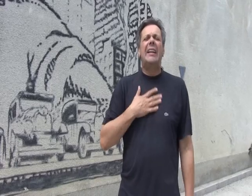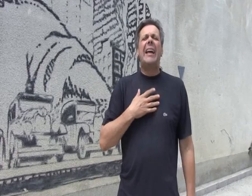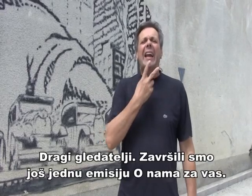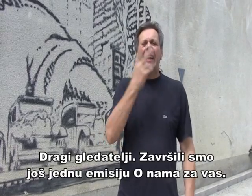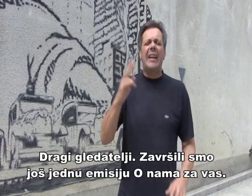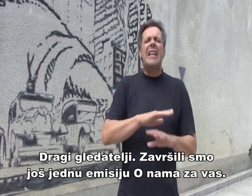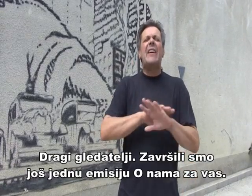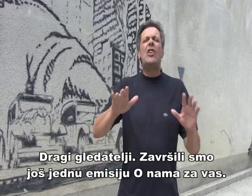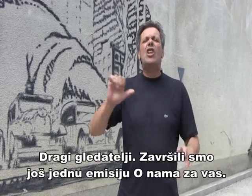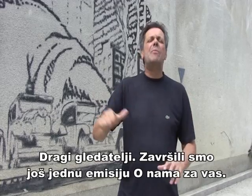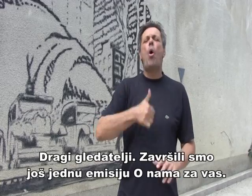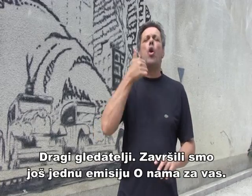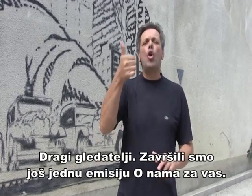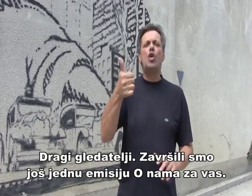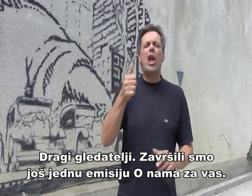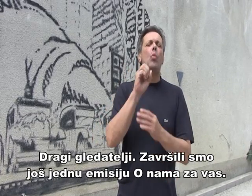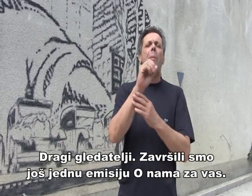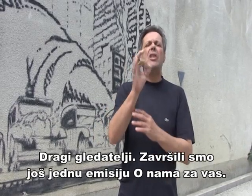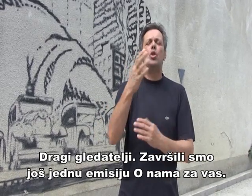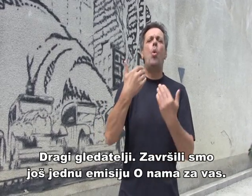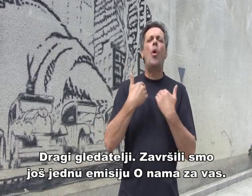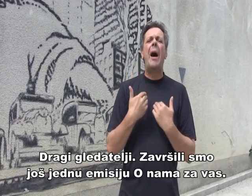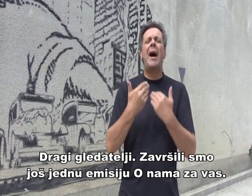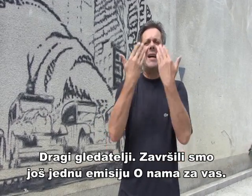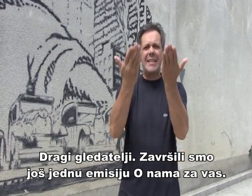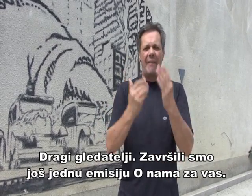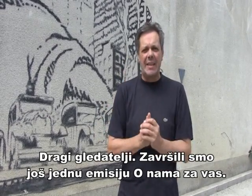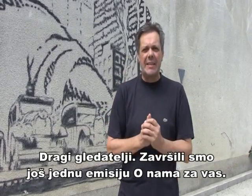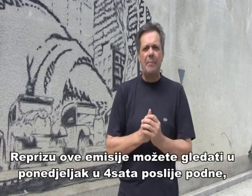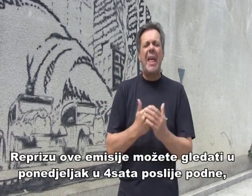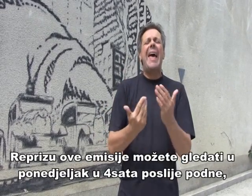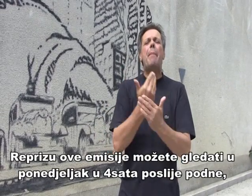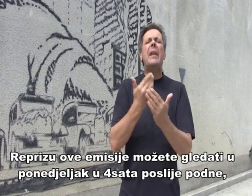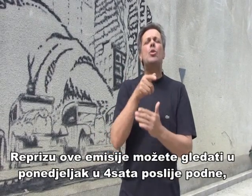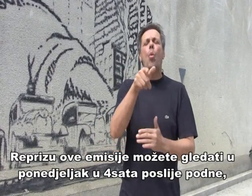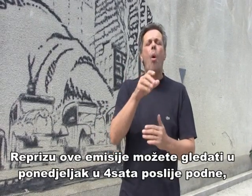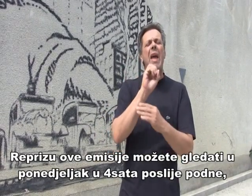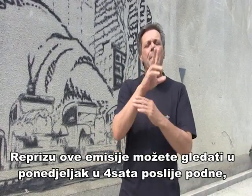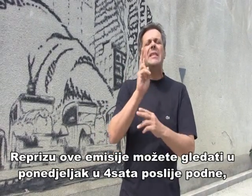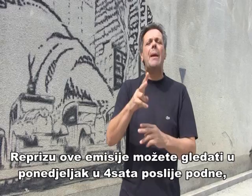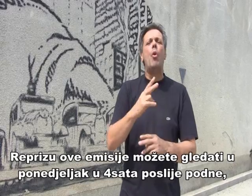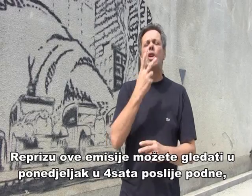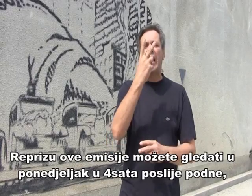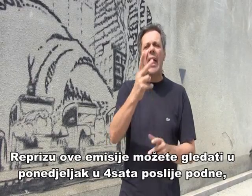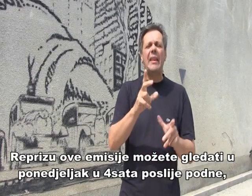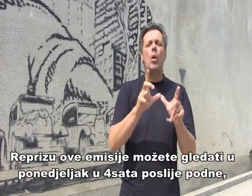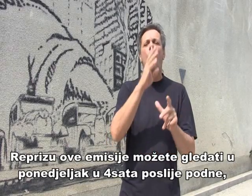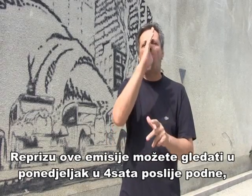Dragi gledatelji, završili smo još jednu emisiju o nama za vas. Reprizu ove emisije možete gledati u